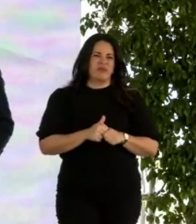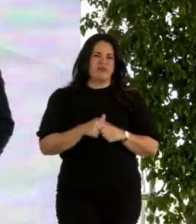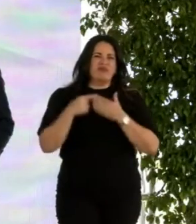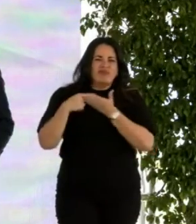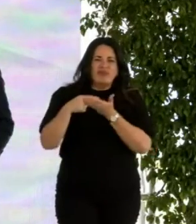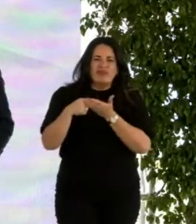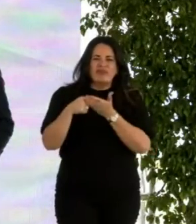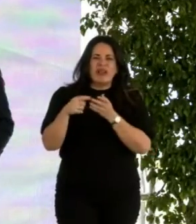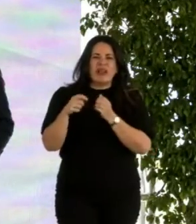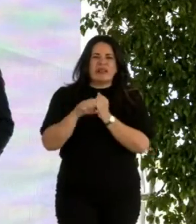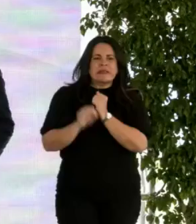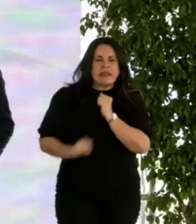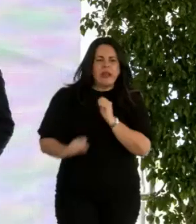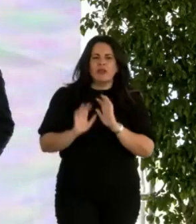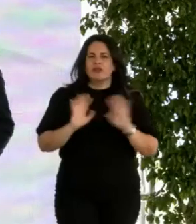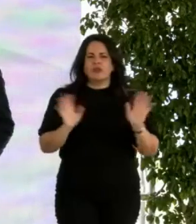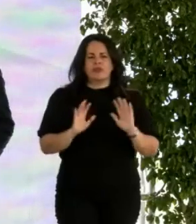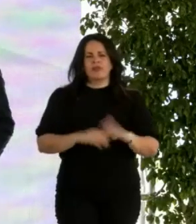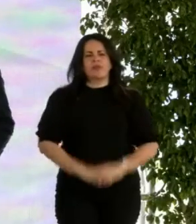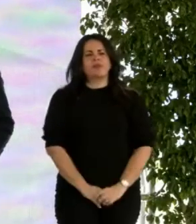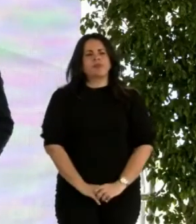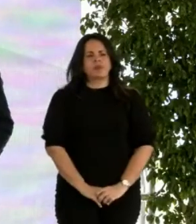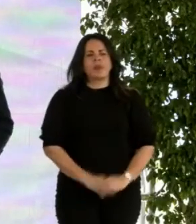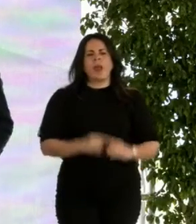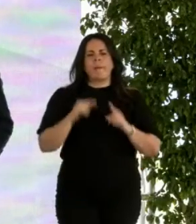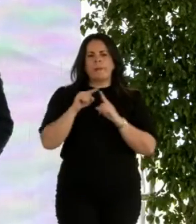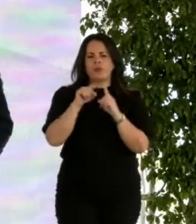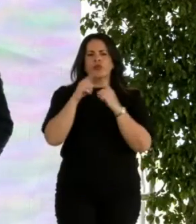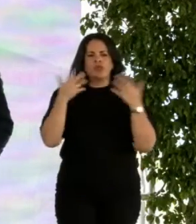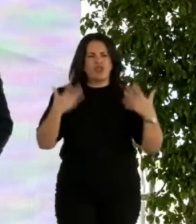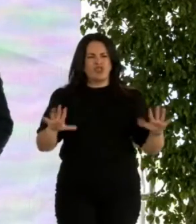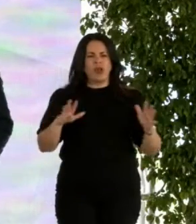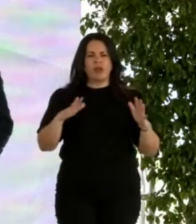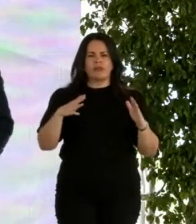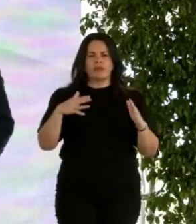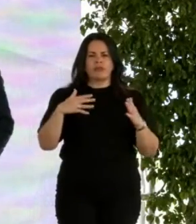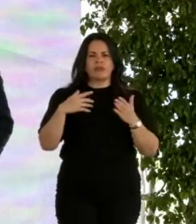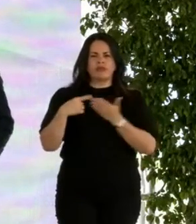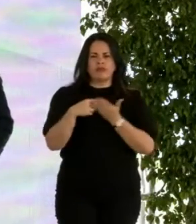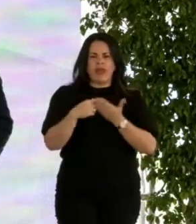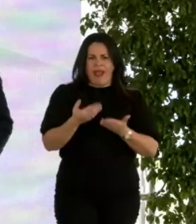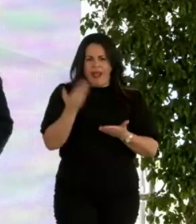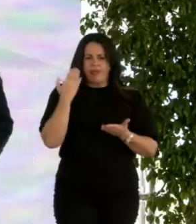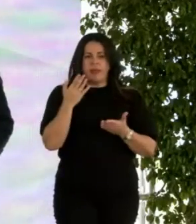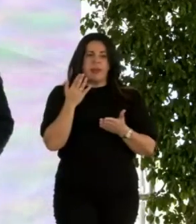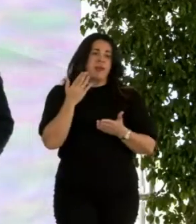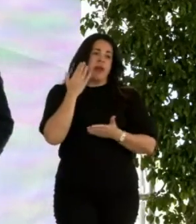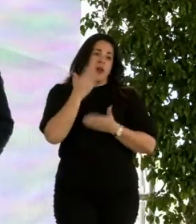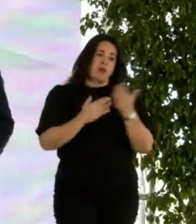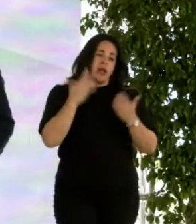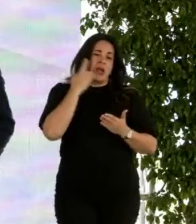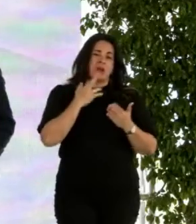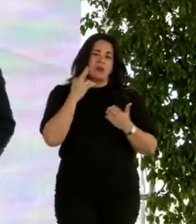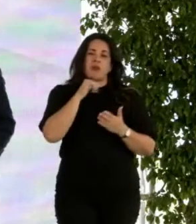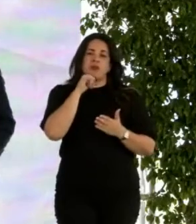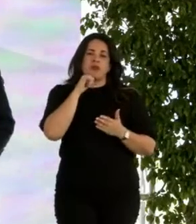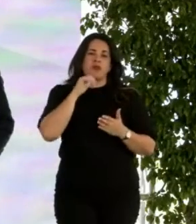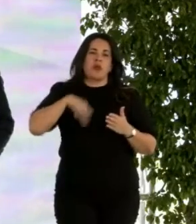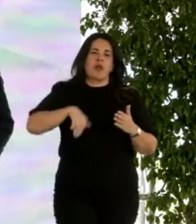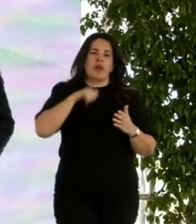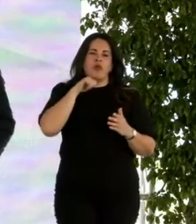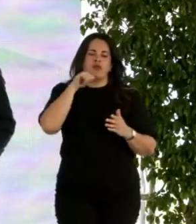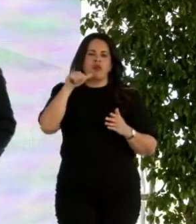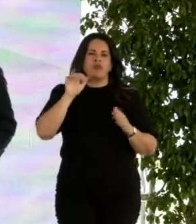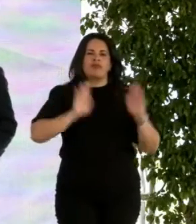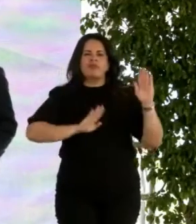trámite. Por regla general. Son asuntos que ya están adelantados y que por alguna razón u otra no se llevaron a votación, medidas que no